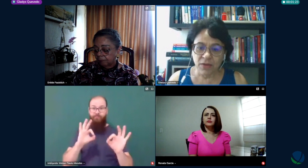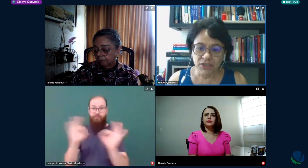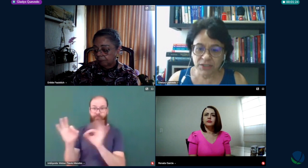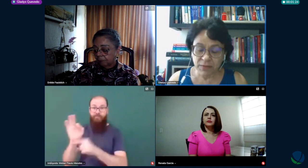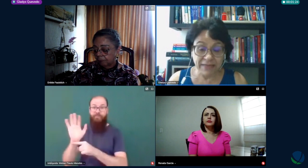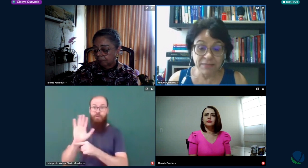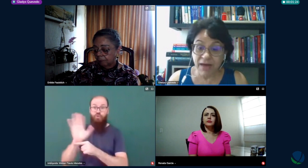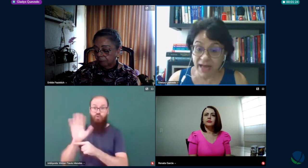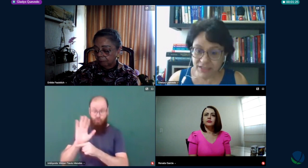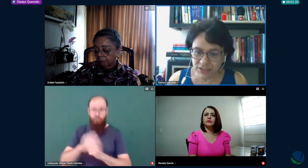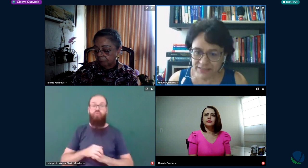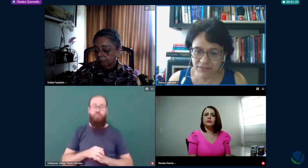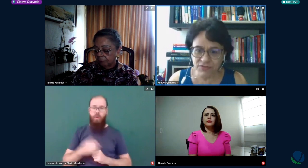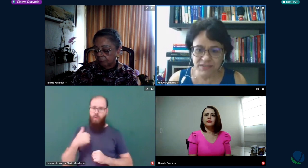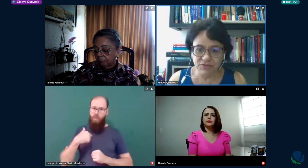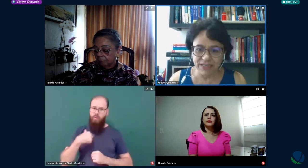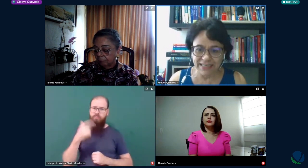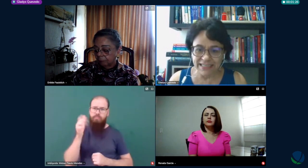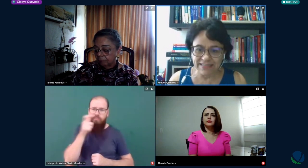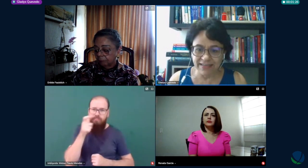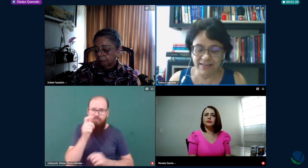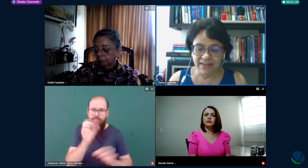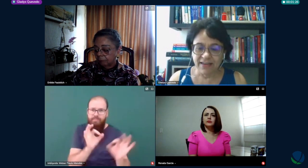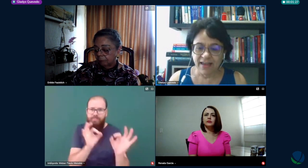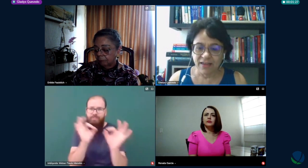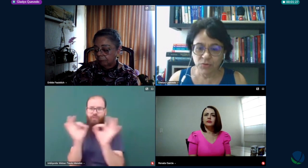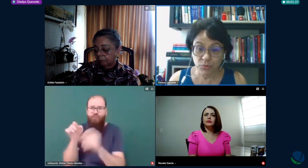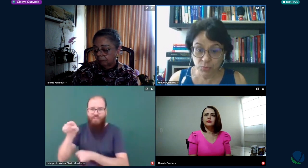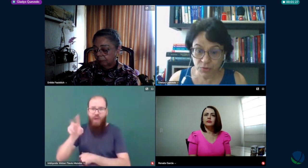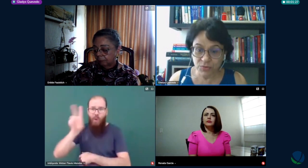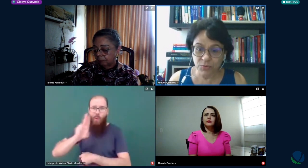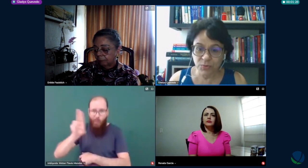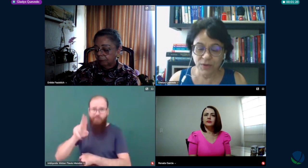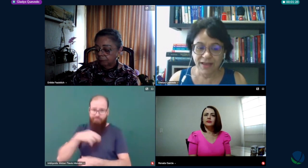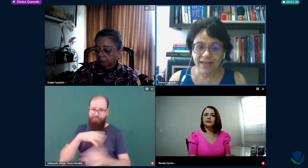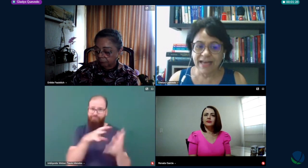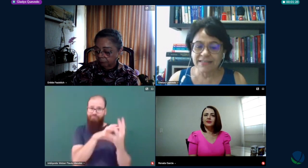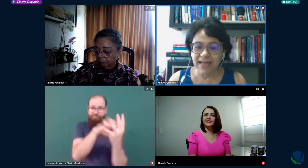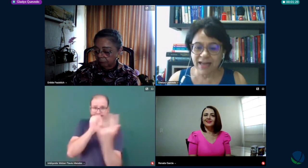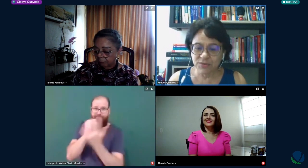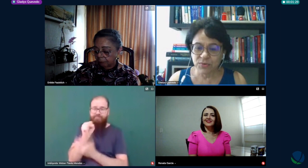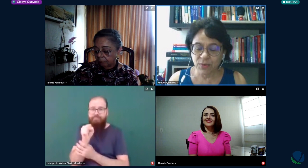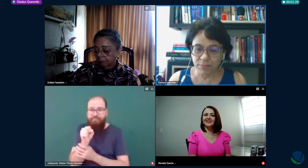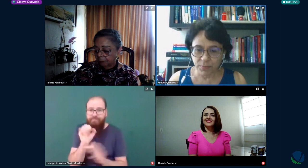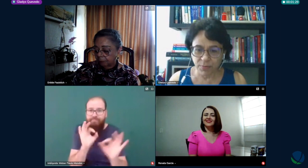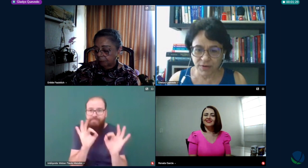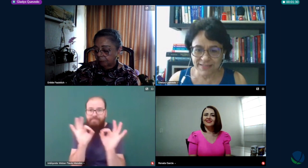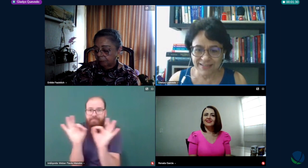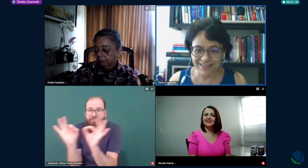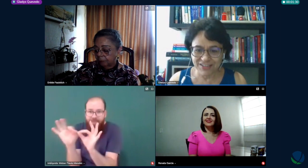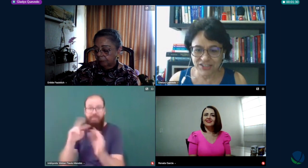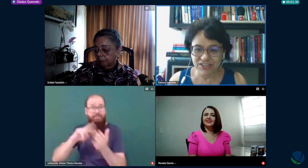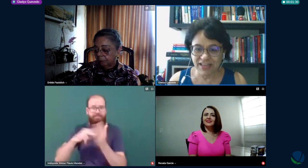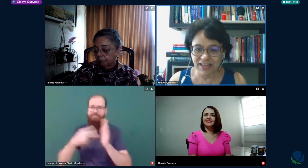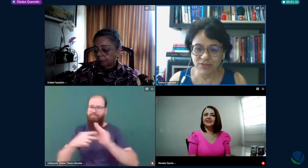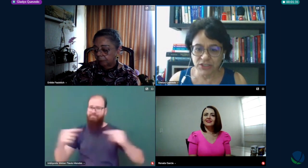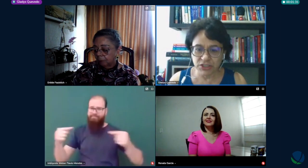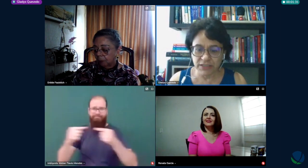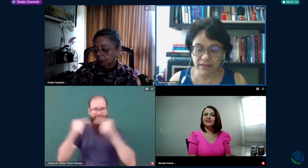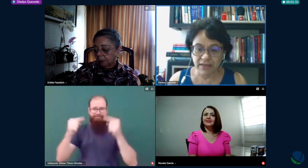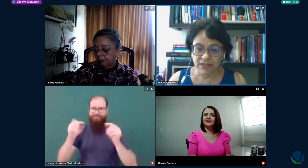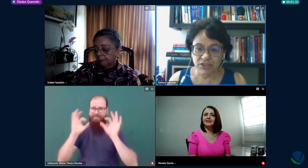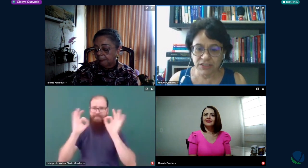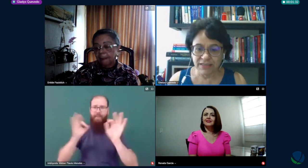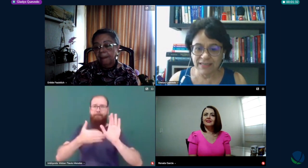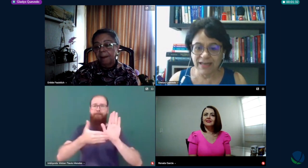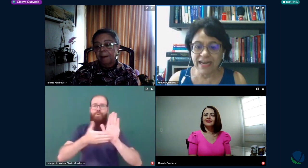Então, eu achei as imagens que você utiliza, tudo muito casado com a proposta que a gente tem hoje